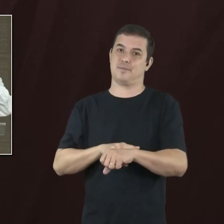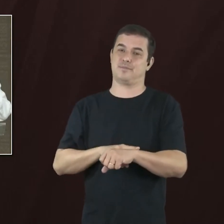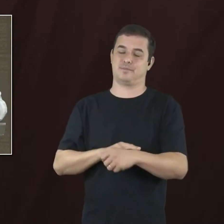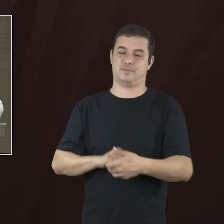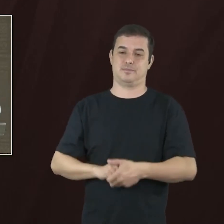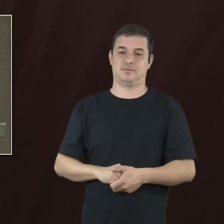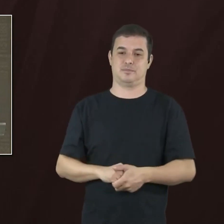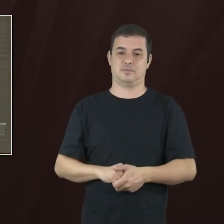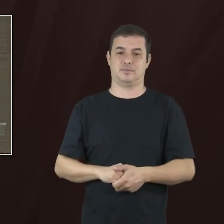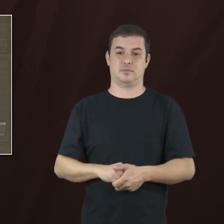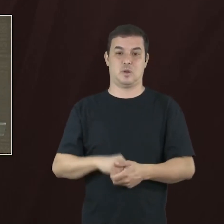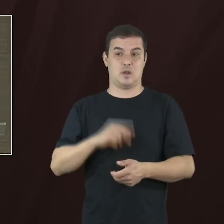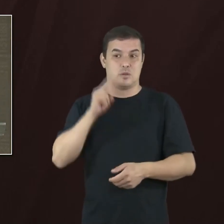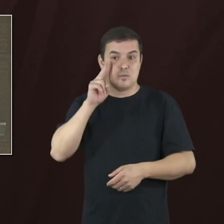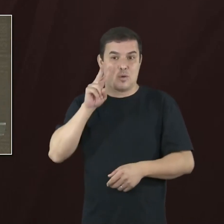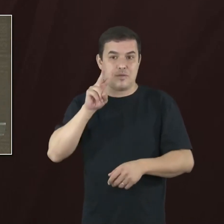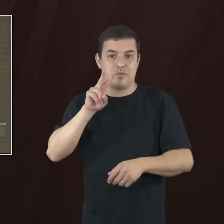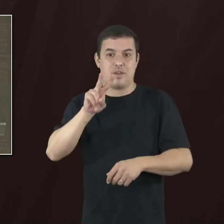a aurora